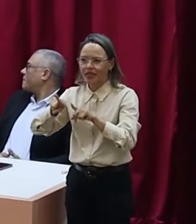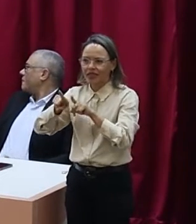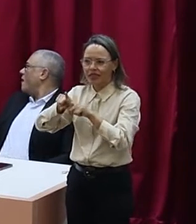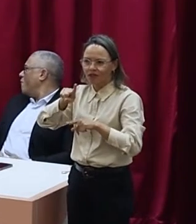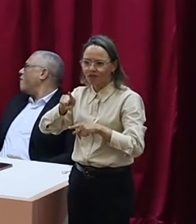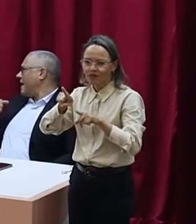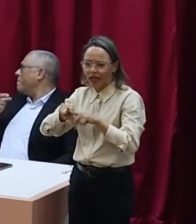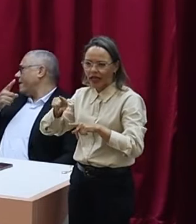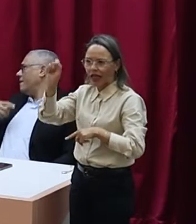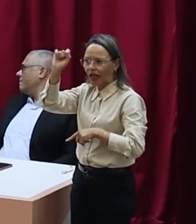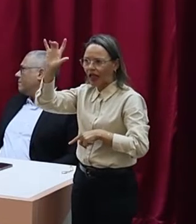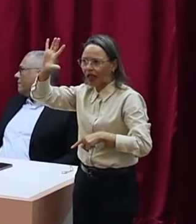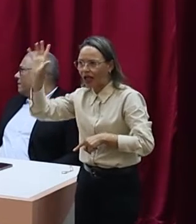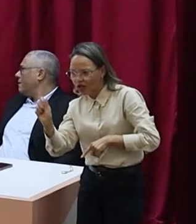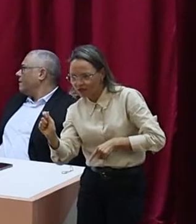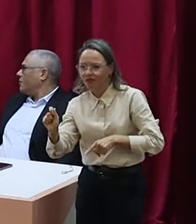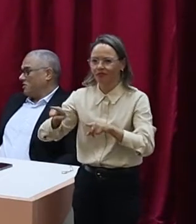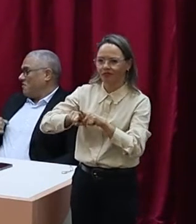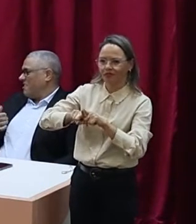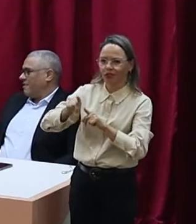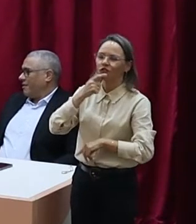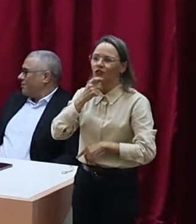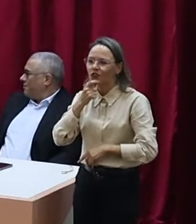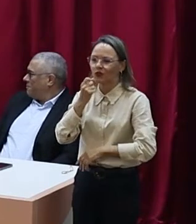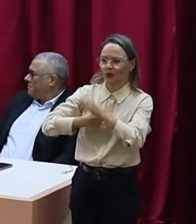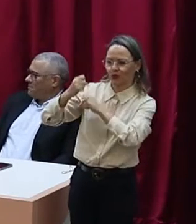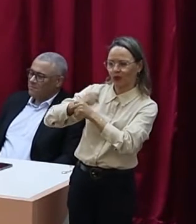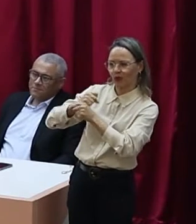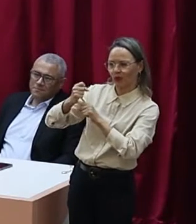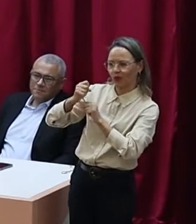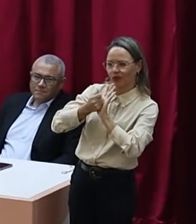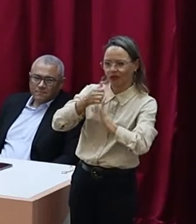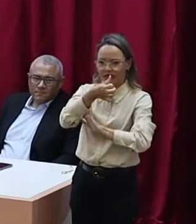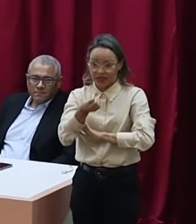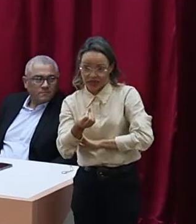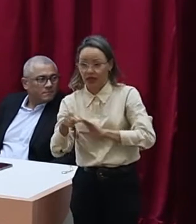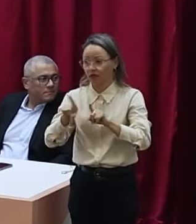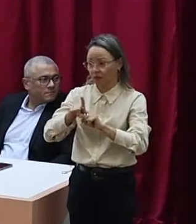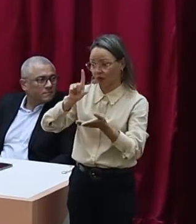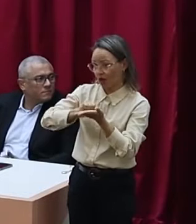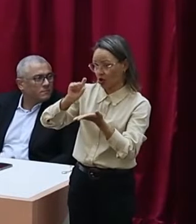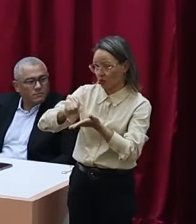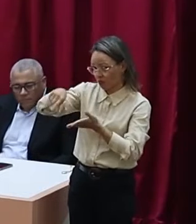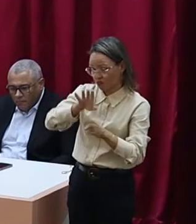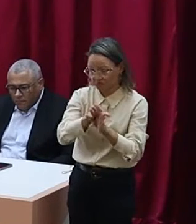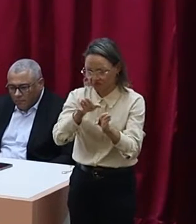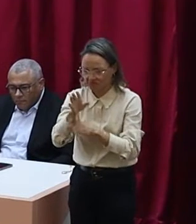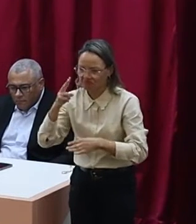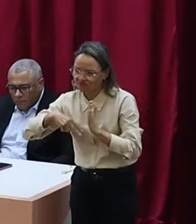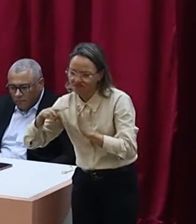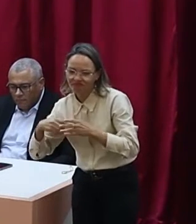na África e Estados Unidos nos anos 60, então eu recomendo muito que vocês leiam. Se possível, ler esse artigo junto, né,